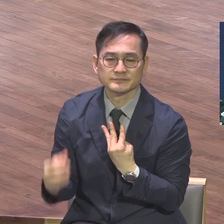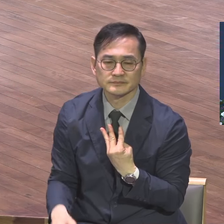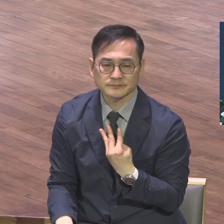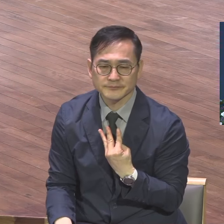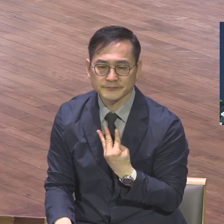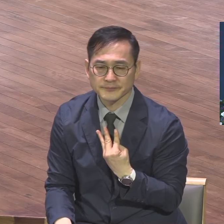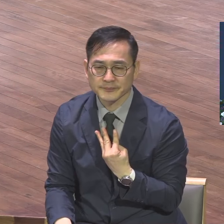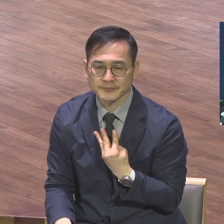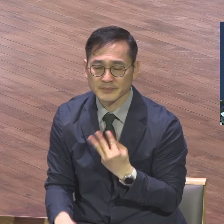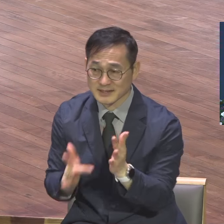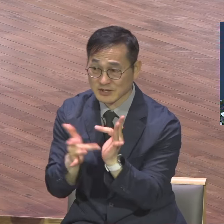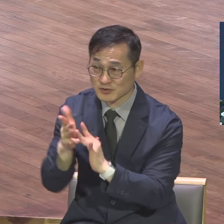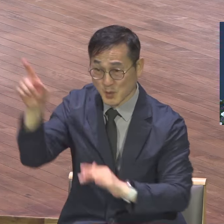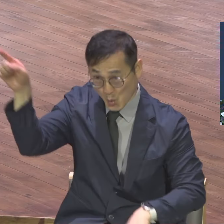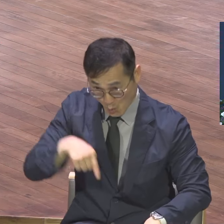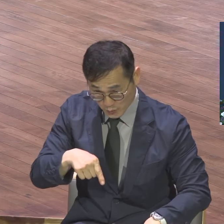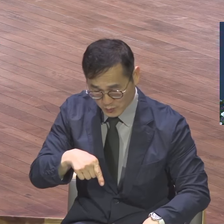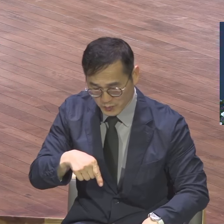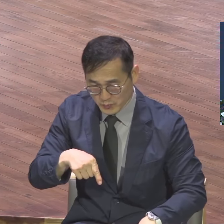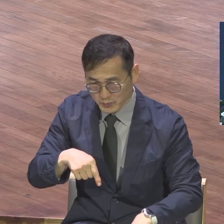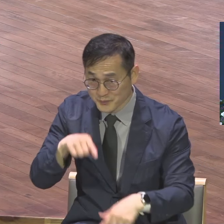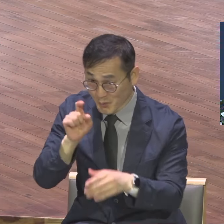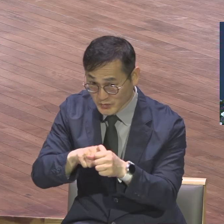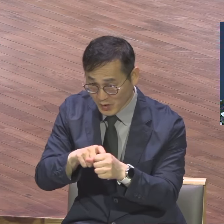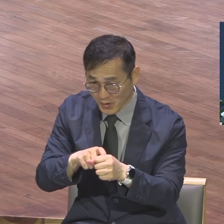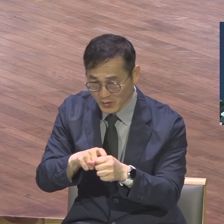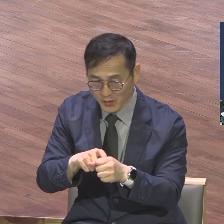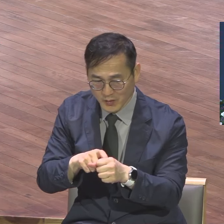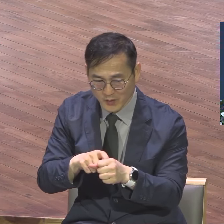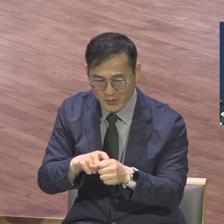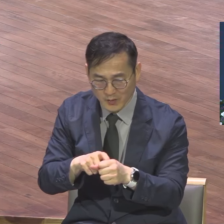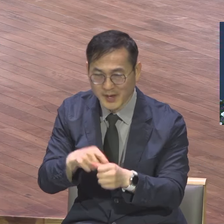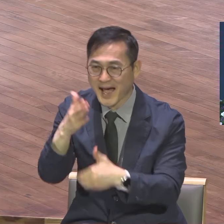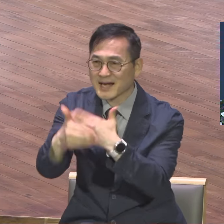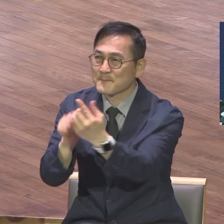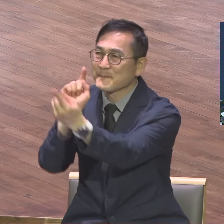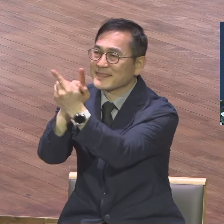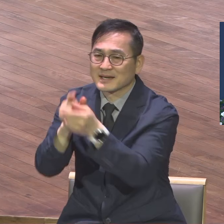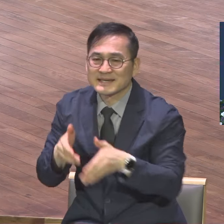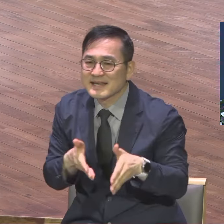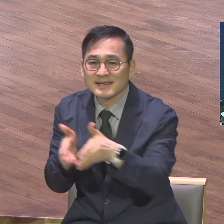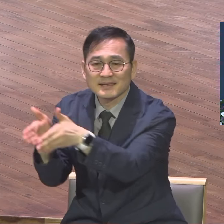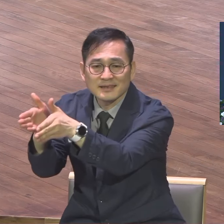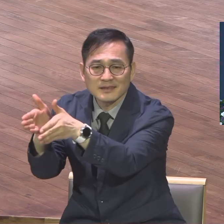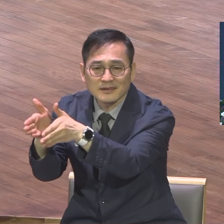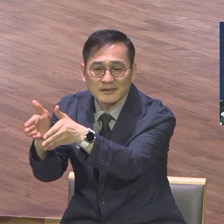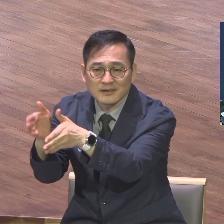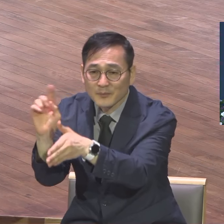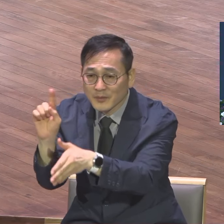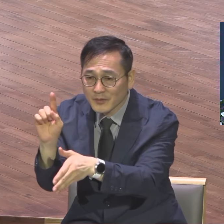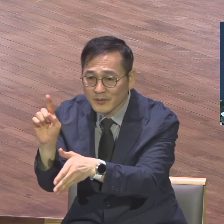땅에 오셨는데 예수가 그래서 오셨다. 하나님을 만나게 하는 길은